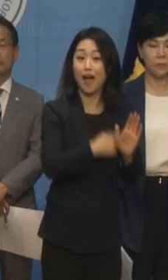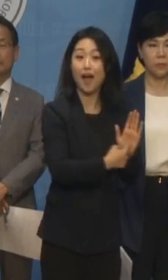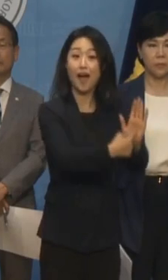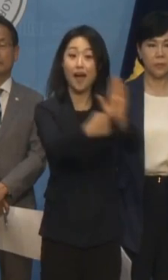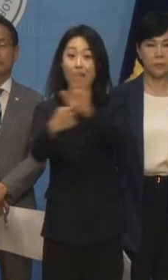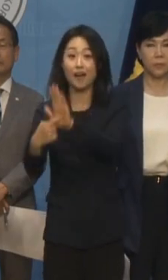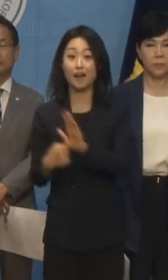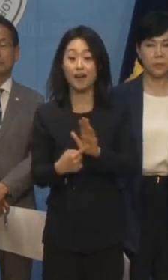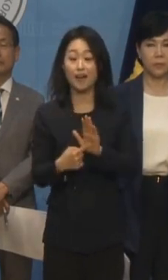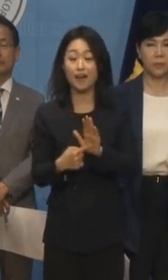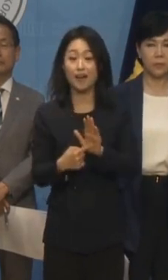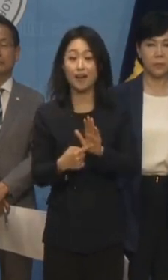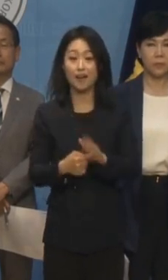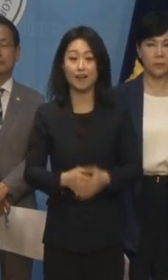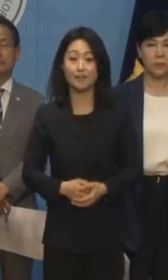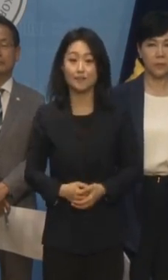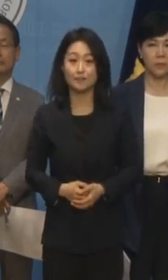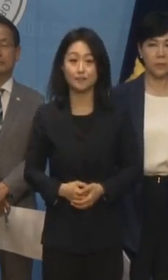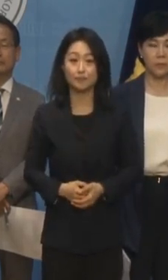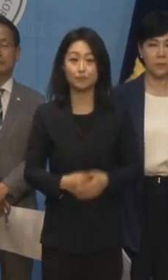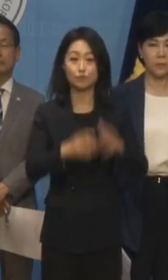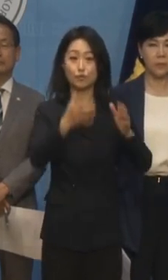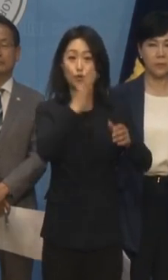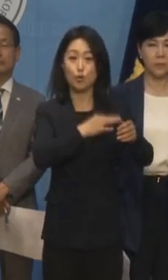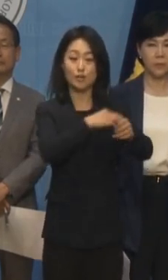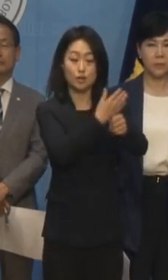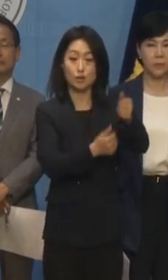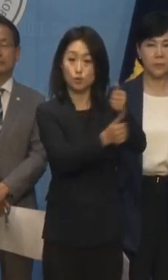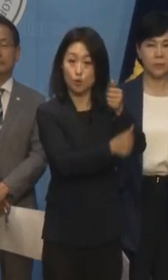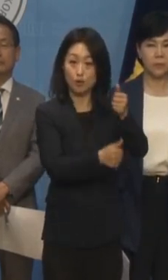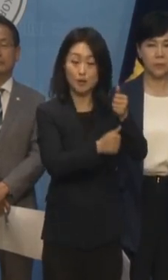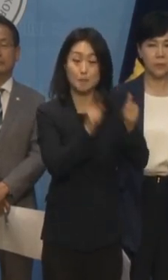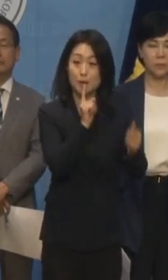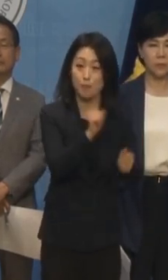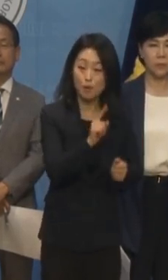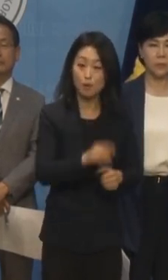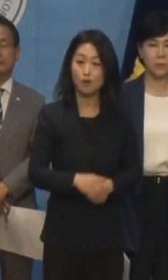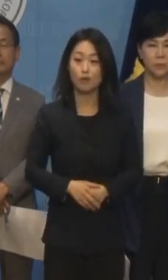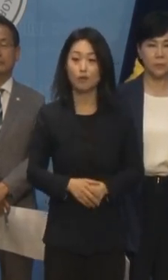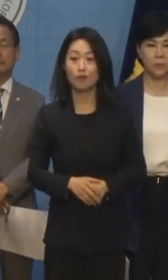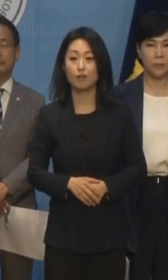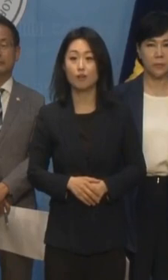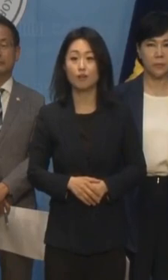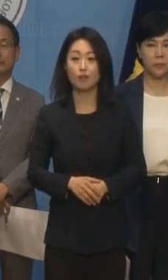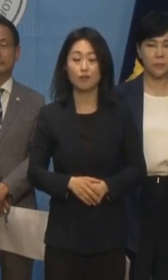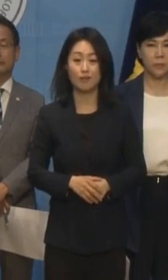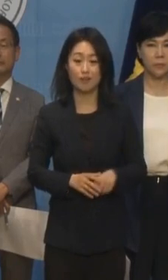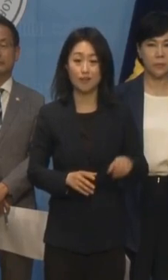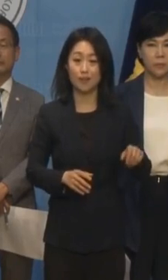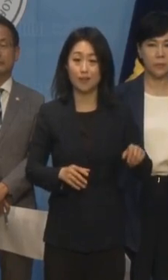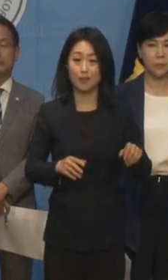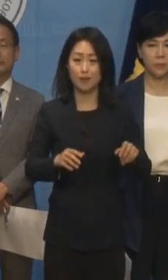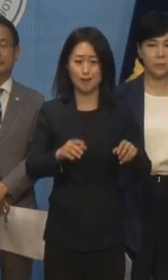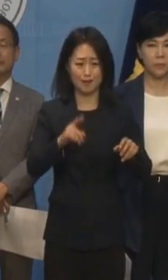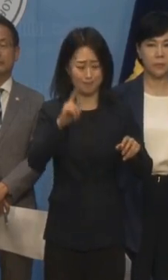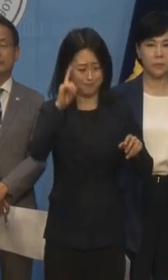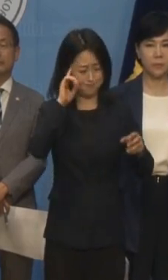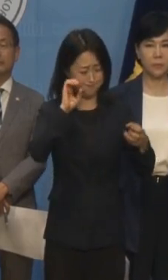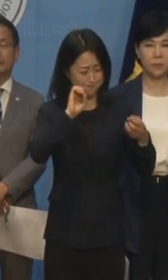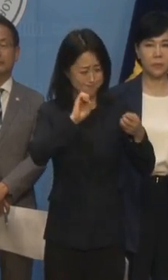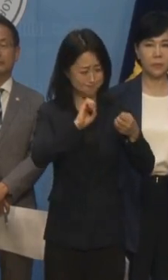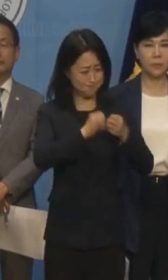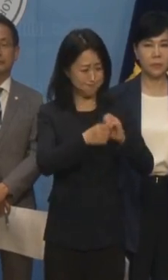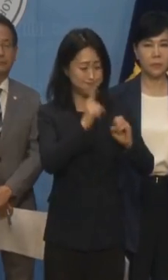알린 셈입니다. 권익위가 내세운 종결 사유는 한마디로 억지와 궤변